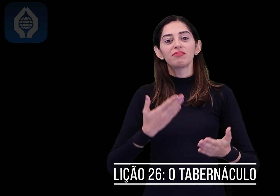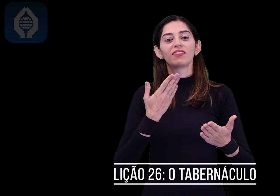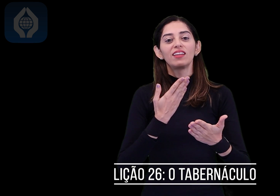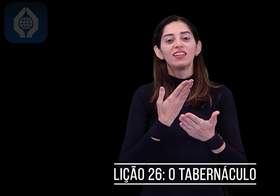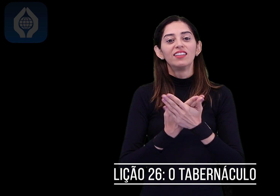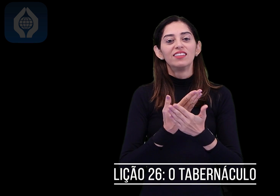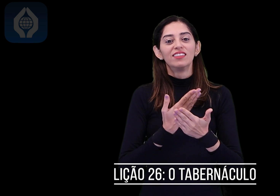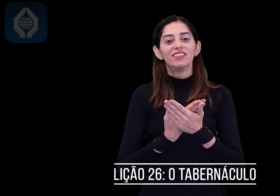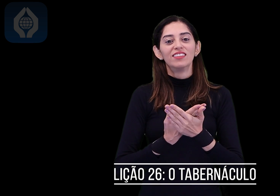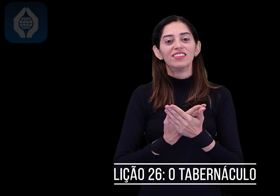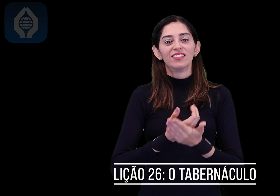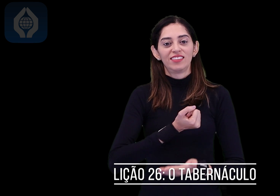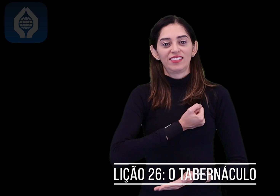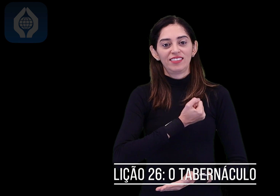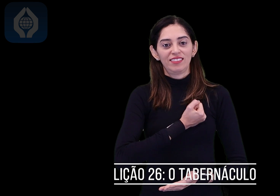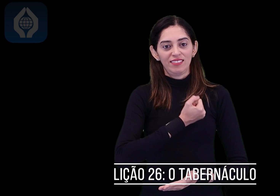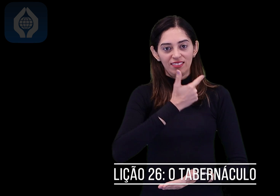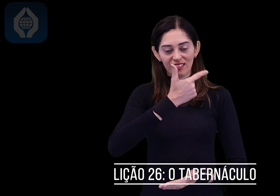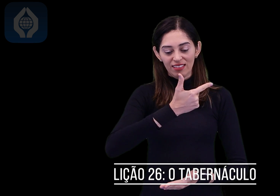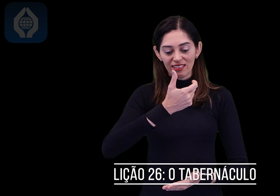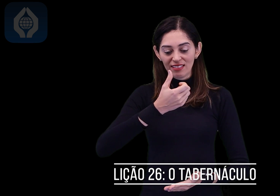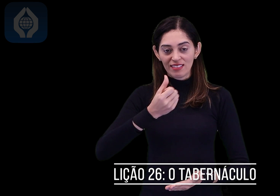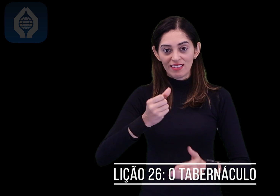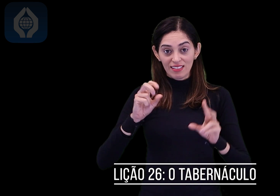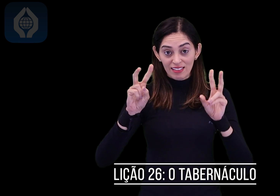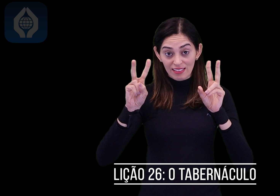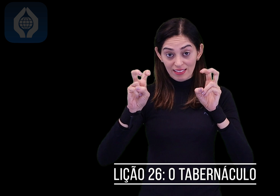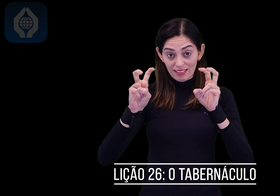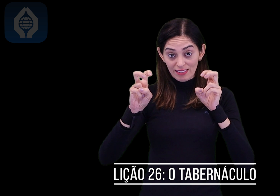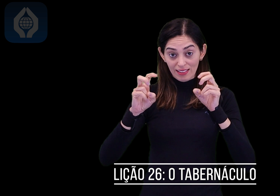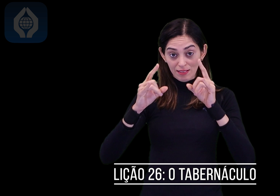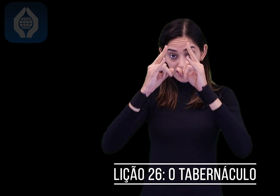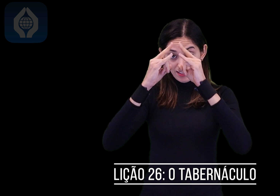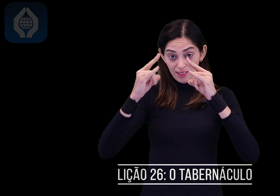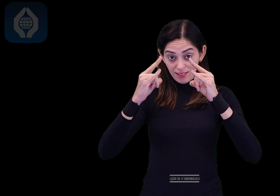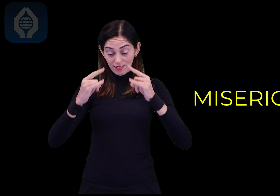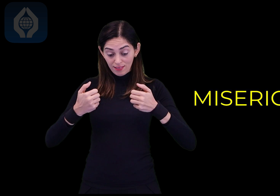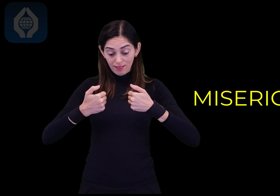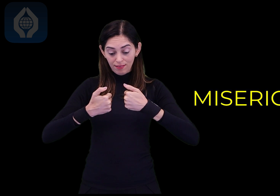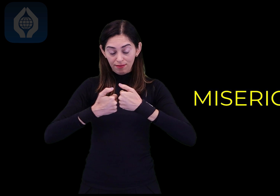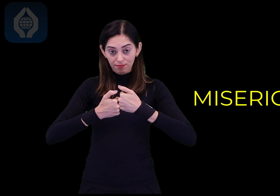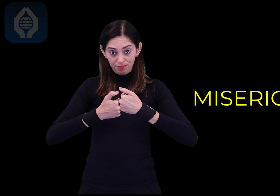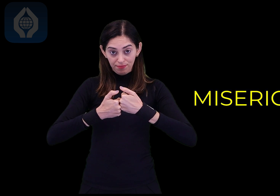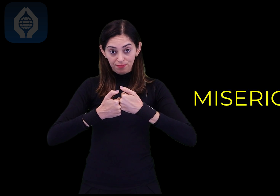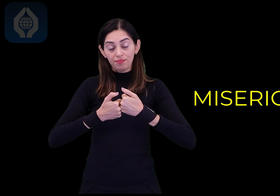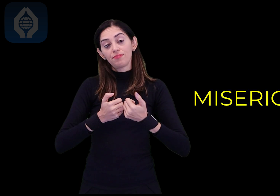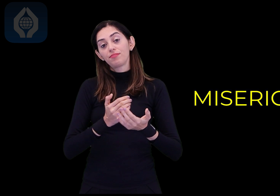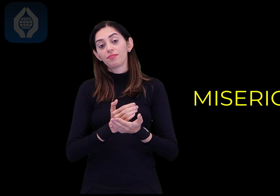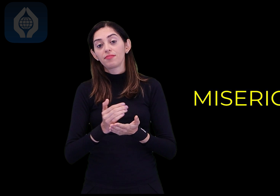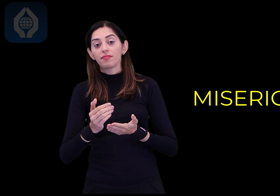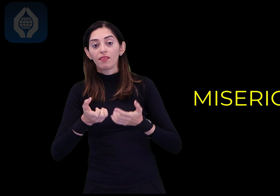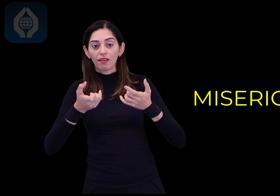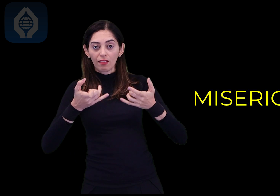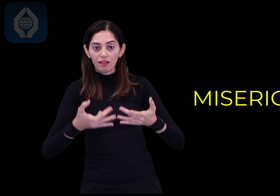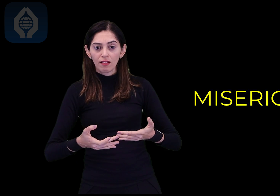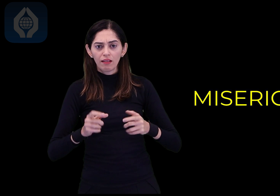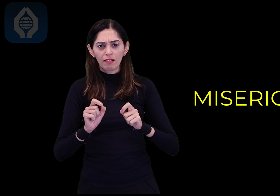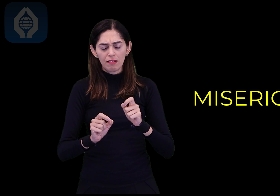Lição de número 26 tem como tema o tabernáculo. Introdução. O que é